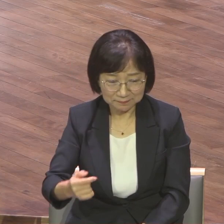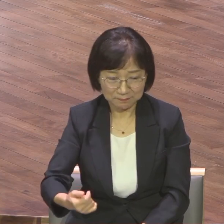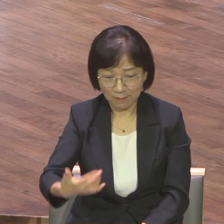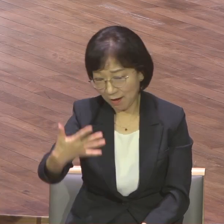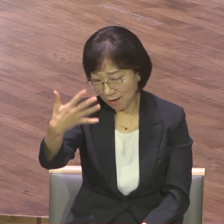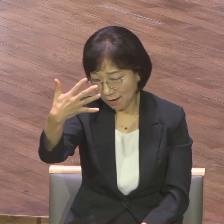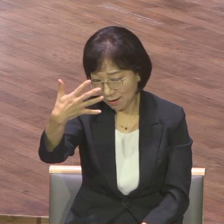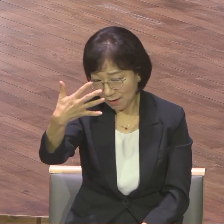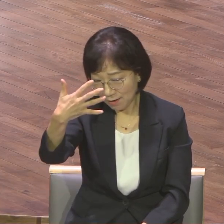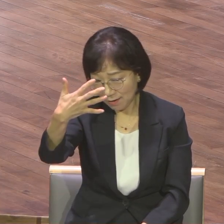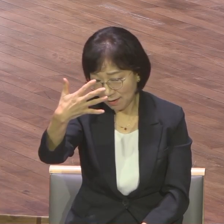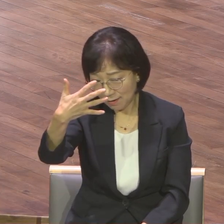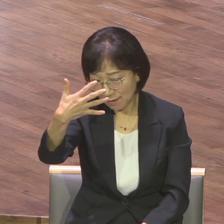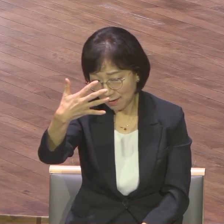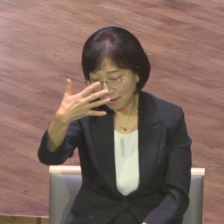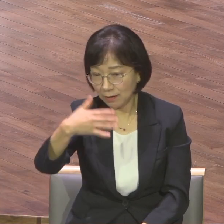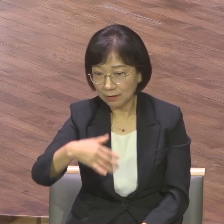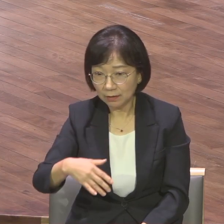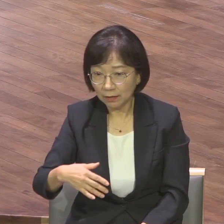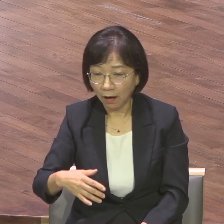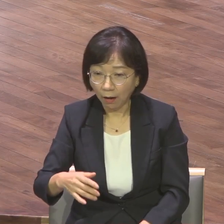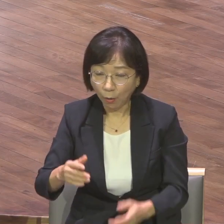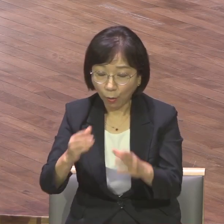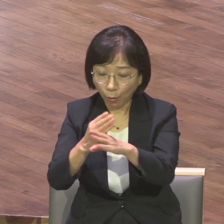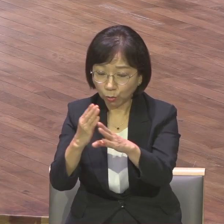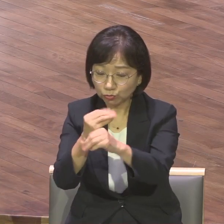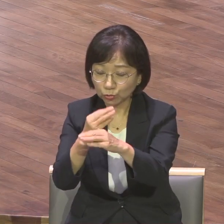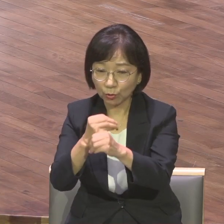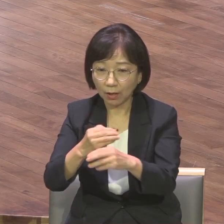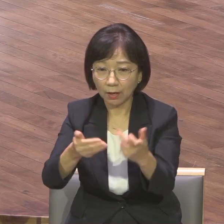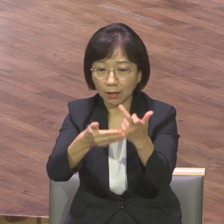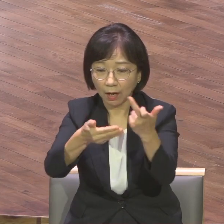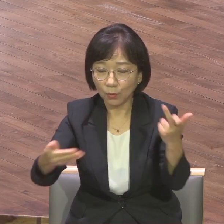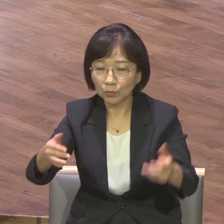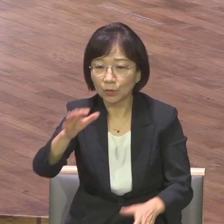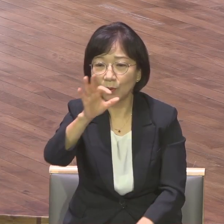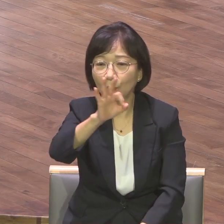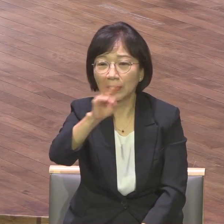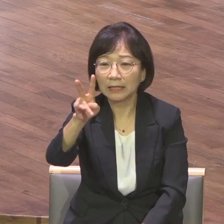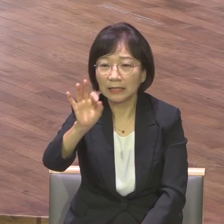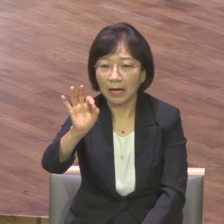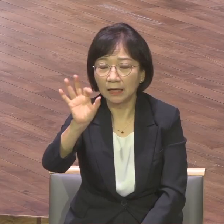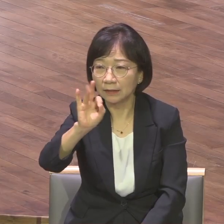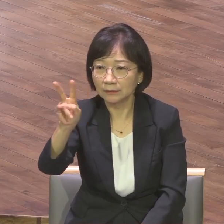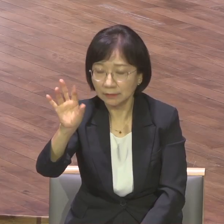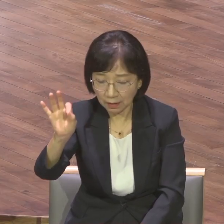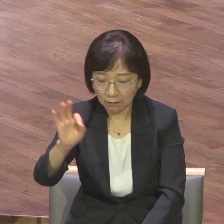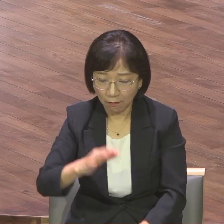딱 치니까 딱 나와 주소가 되냐? 강원도 양양이야.